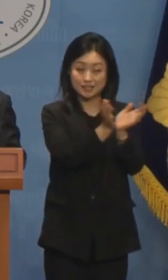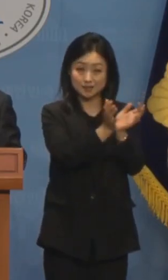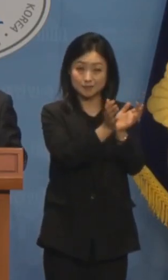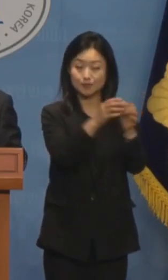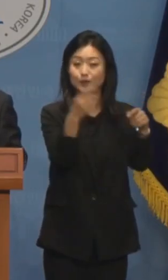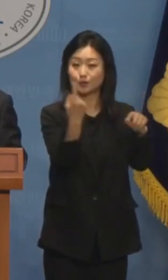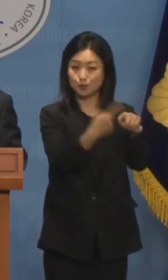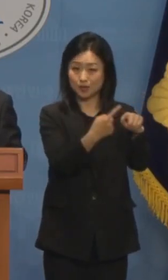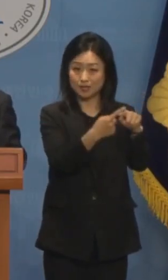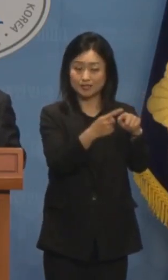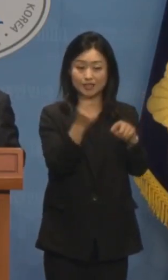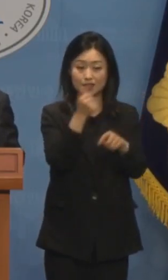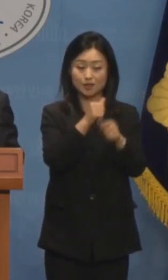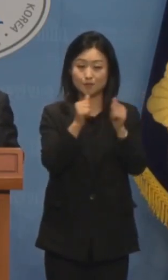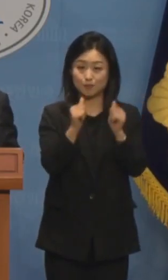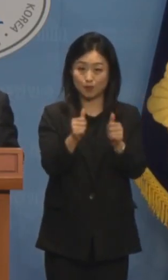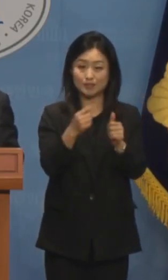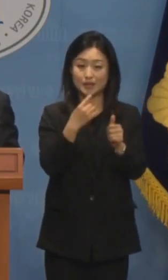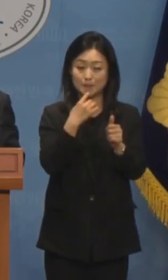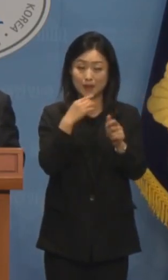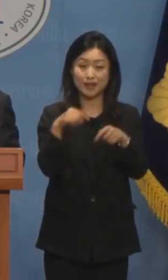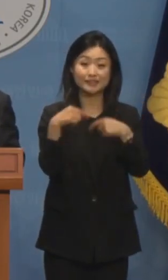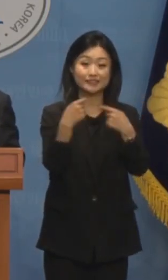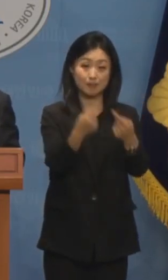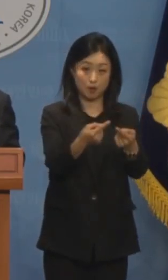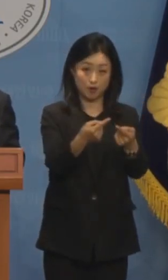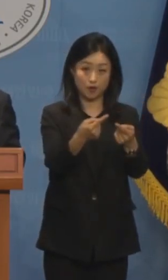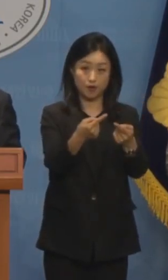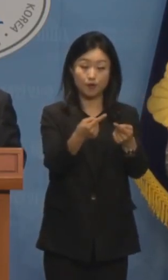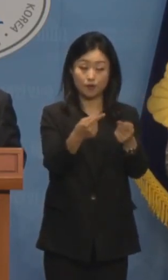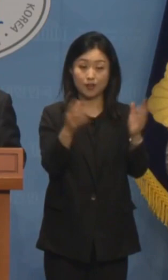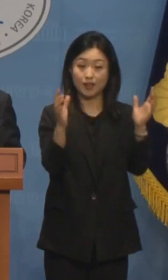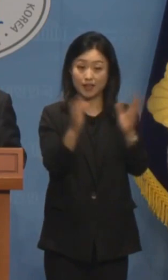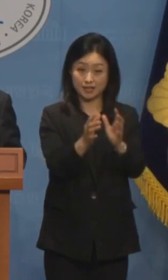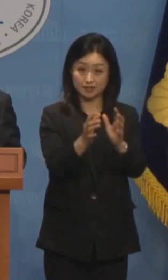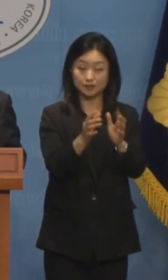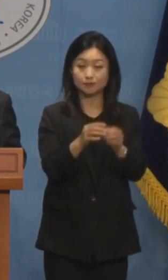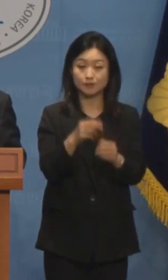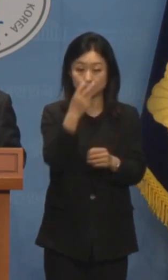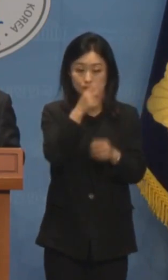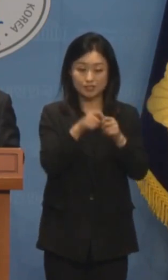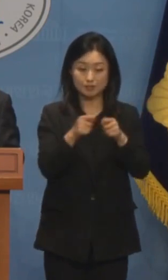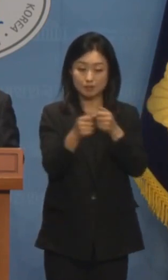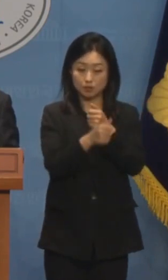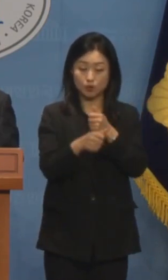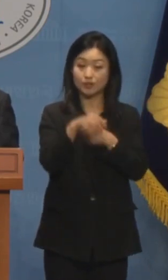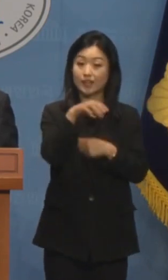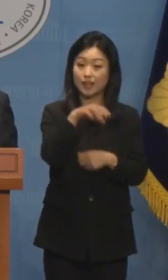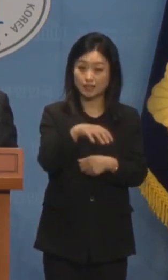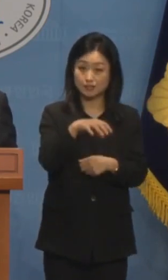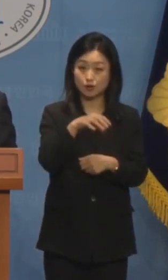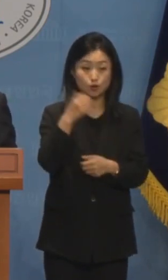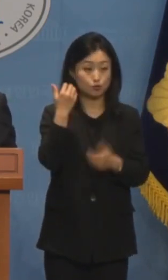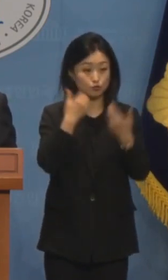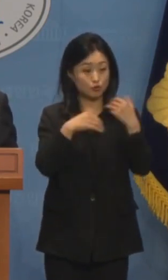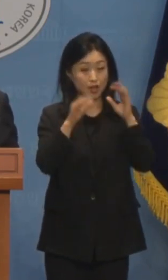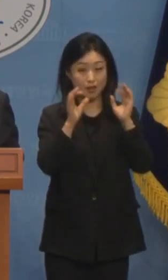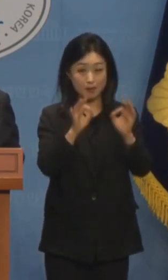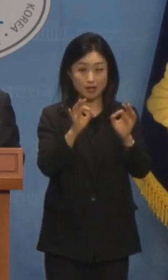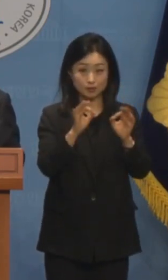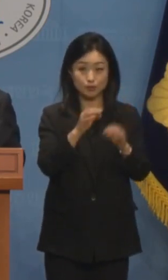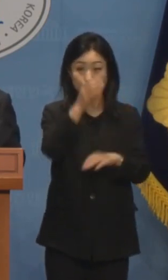김건희 여사 변호사만 참여했었습니다. 때문에 수심위의 불기소 결과는 누가 봐도